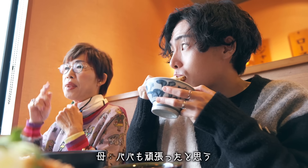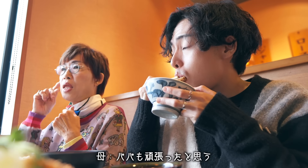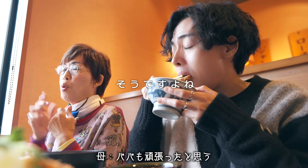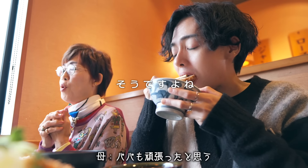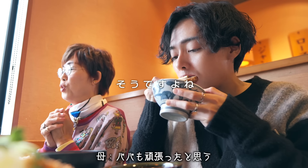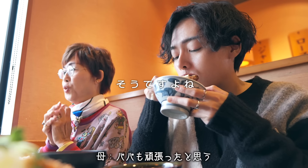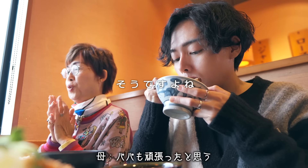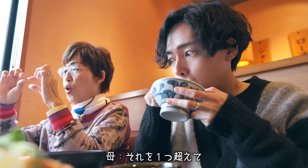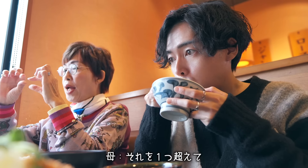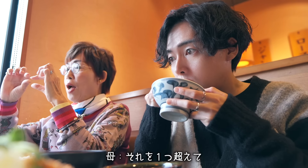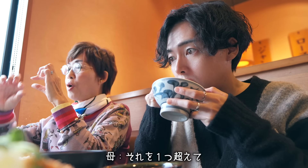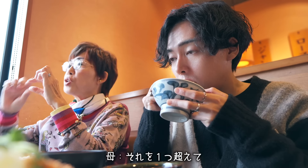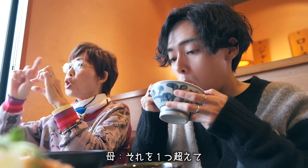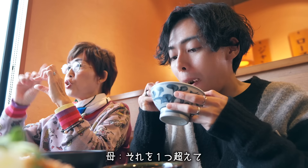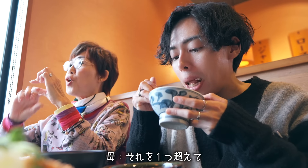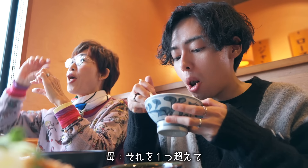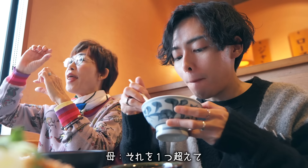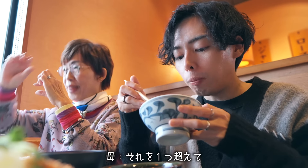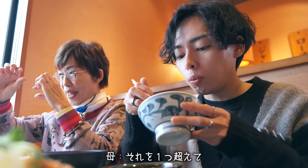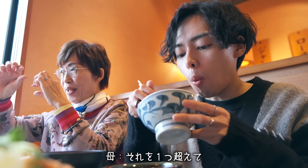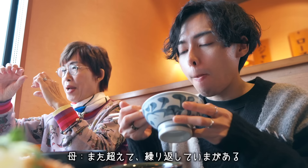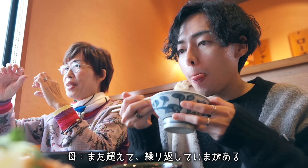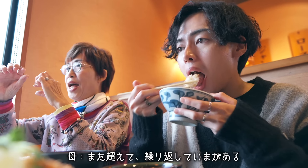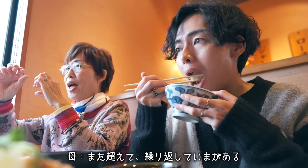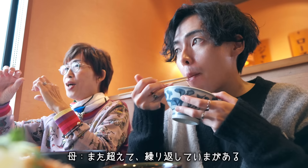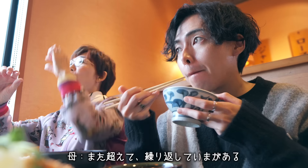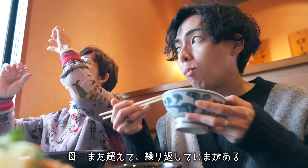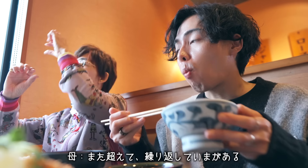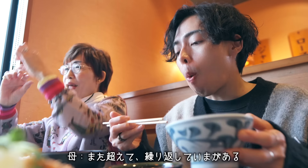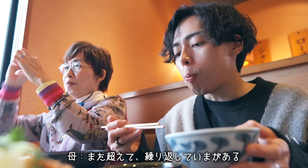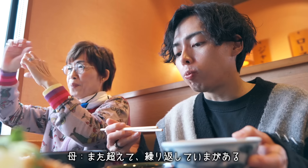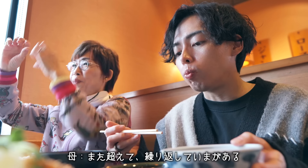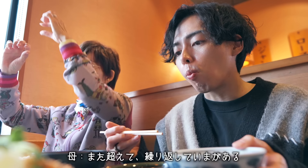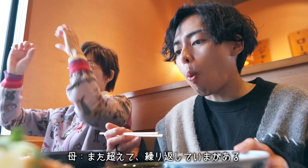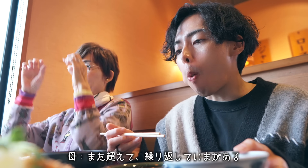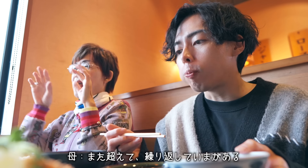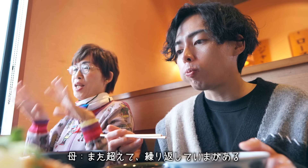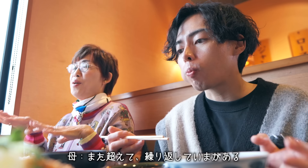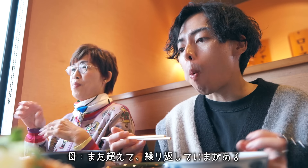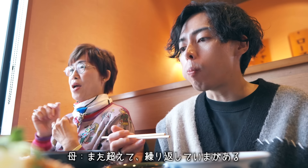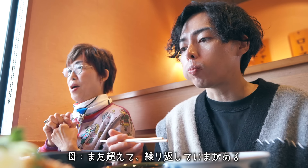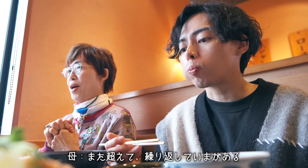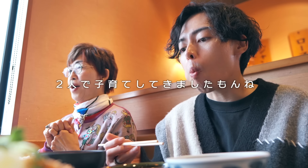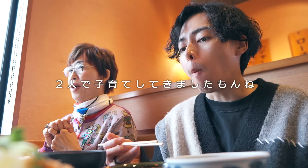くくくくくくくくくくくくくくく